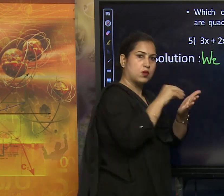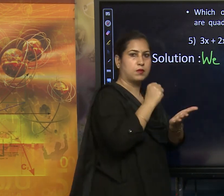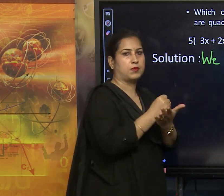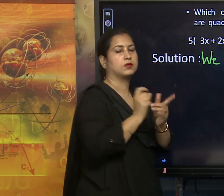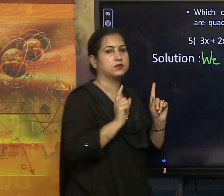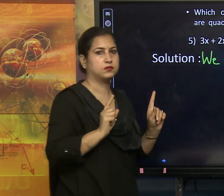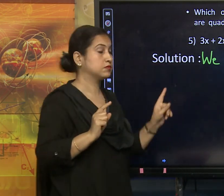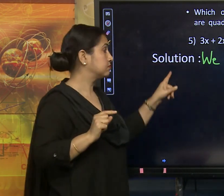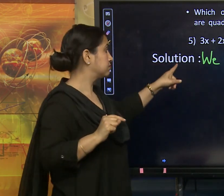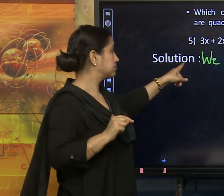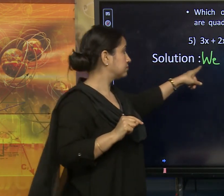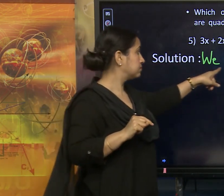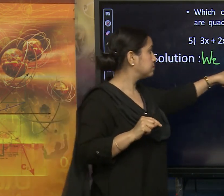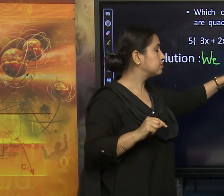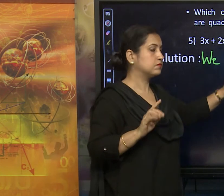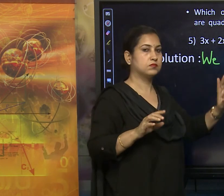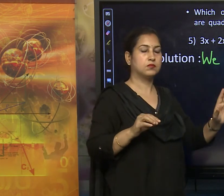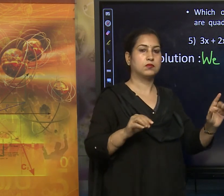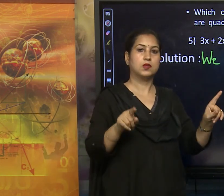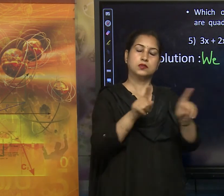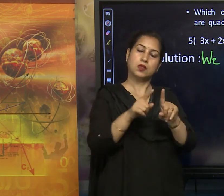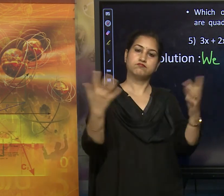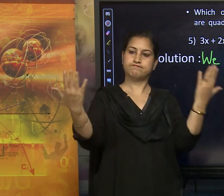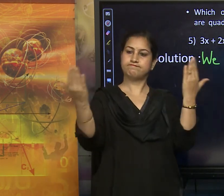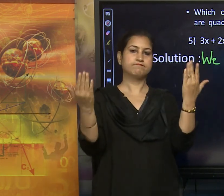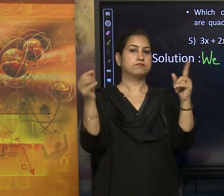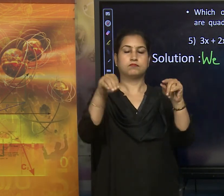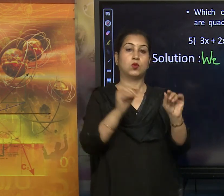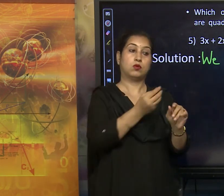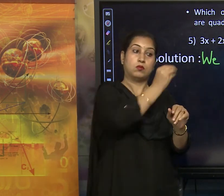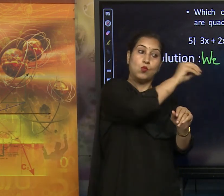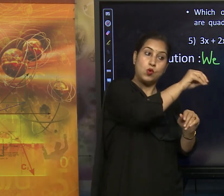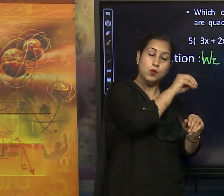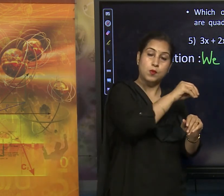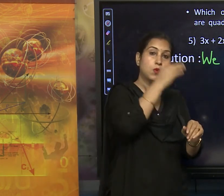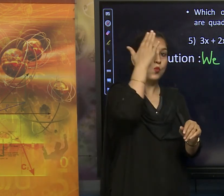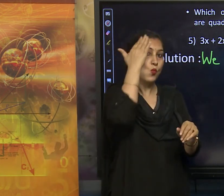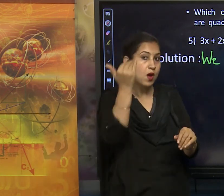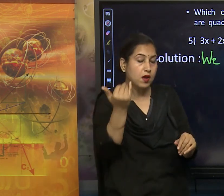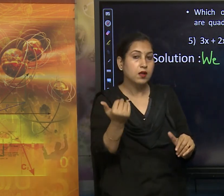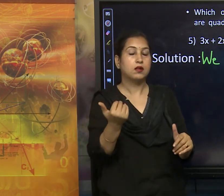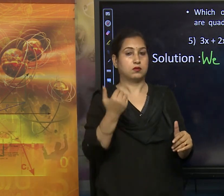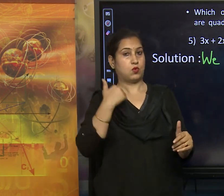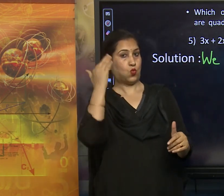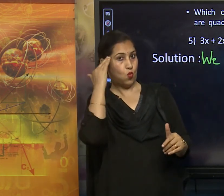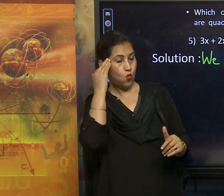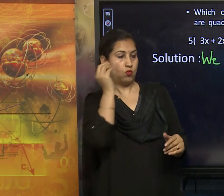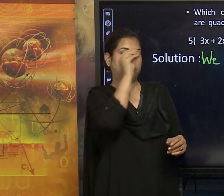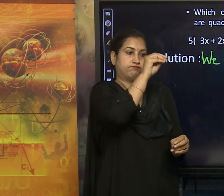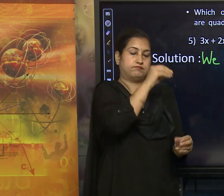ये आपको लिखना आवश्यक है कि हम जानते हैं स्टैंडर्ड फॉर्म ऑफ इक्वेशन ये दिया गया है। इस तरह से जो स्टेटमेंट्स लिखी